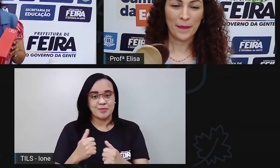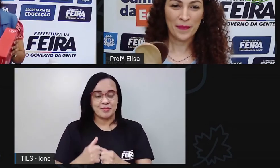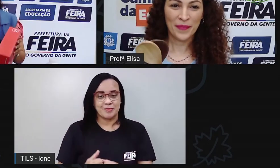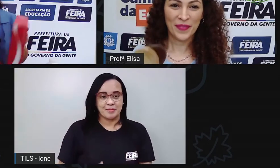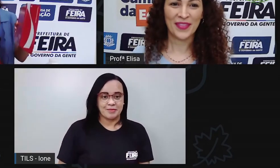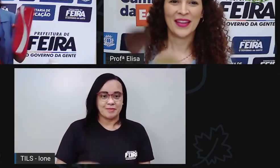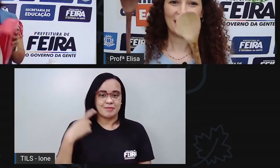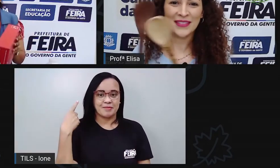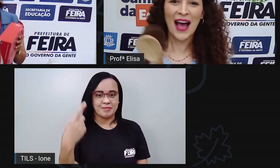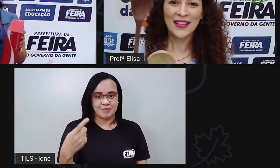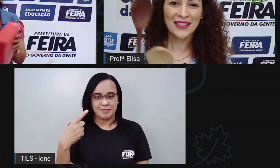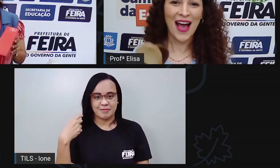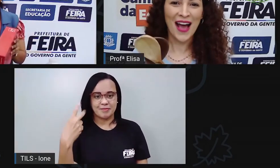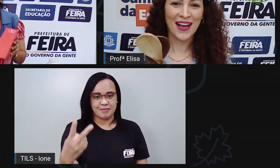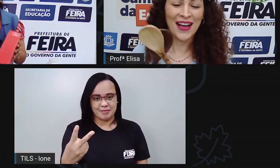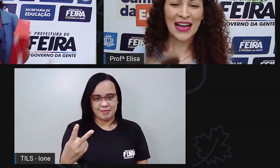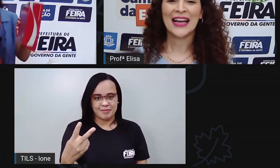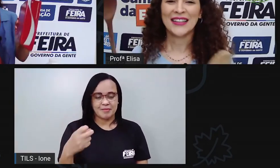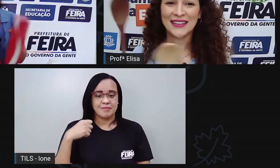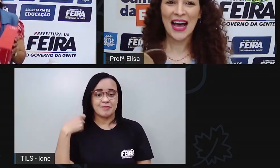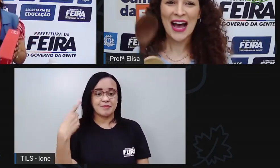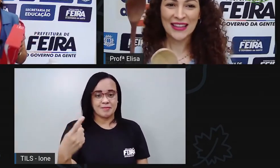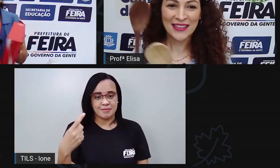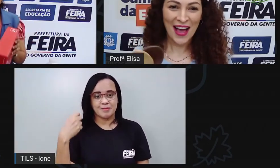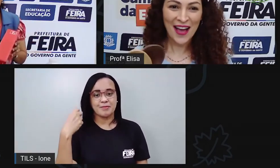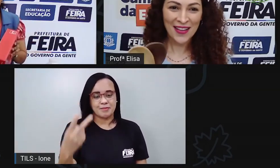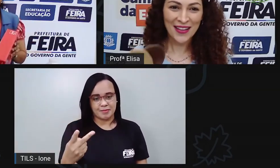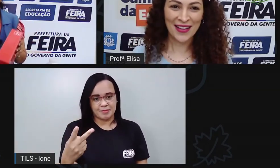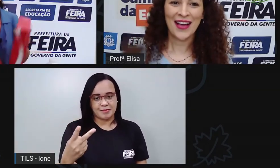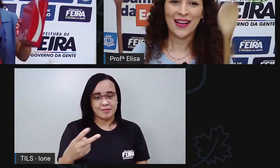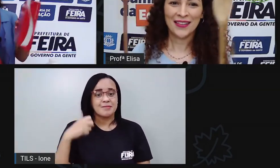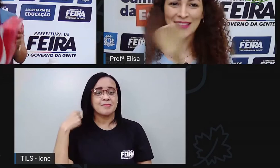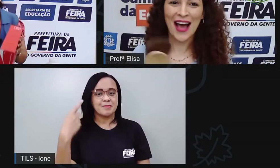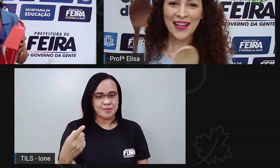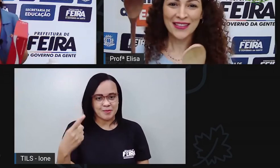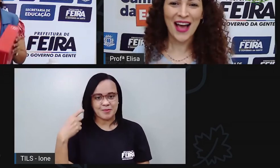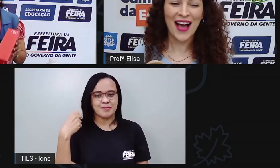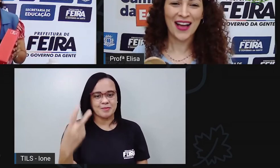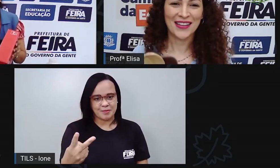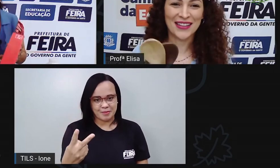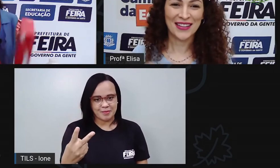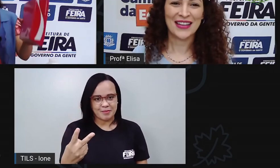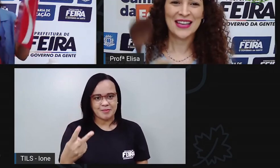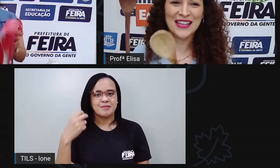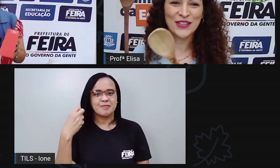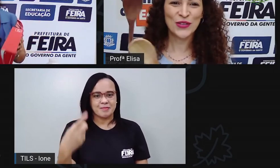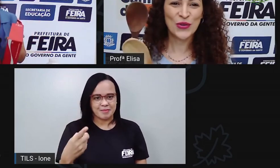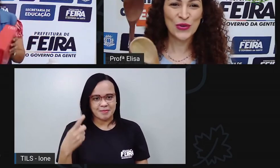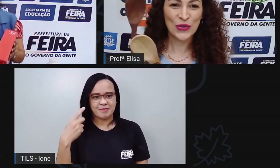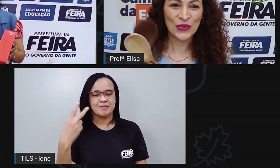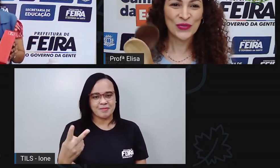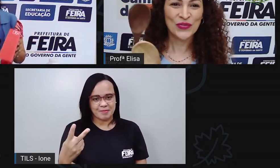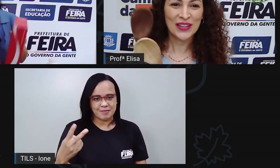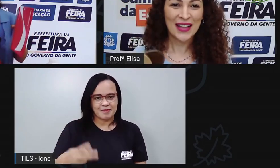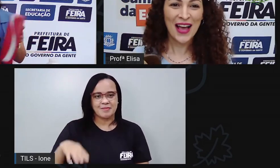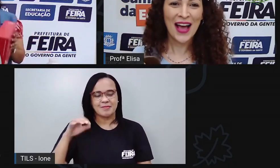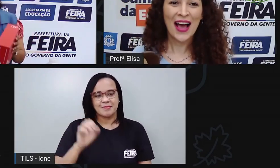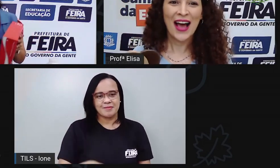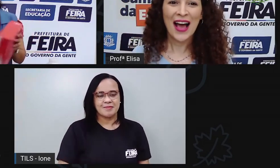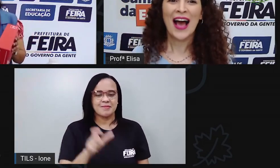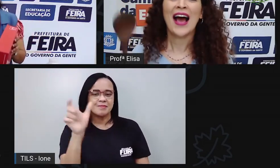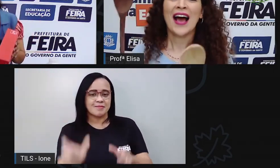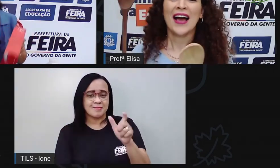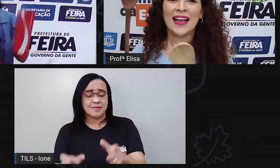tá. Tá, tá. Tá, tá. Tá, tá. Isso. Quem te ensinou a